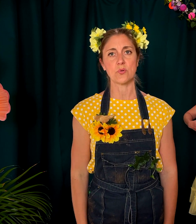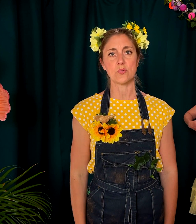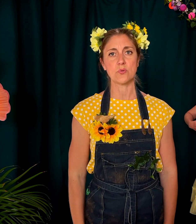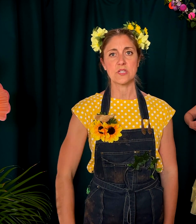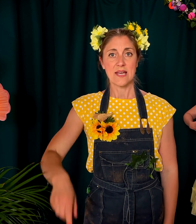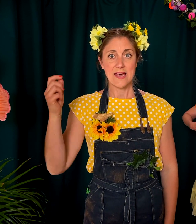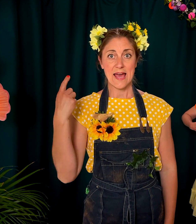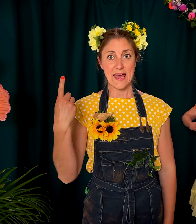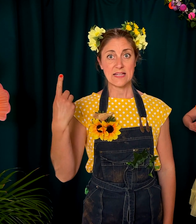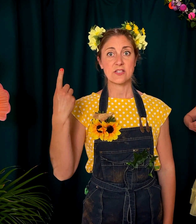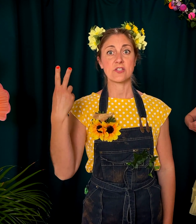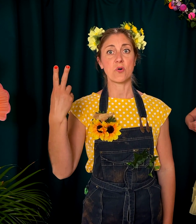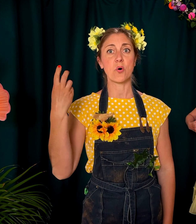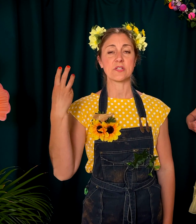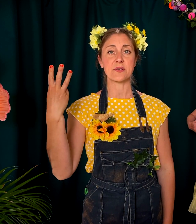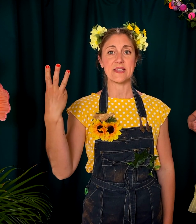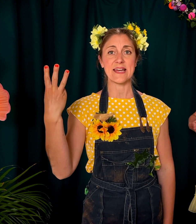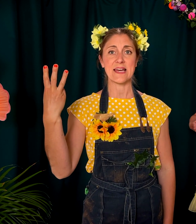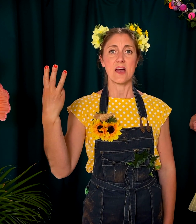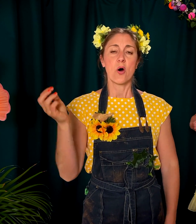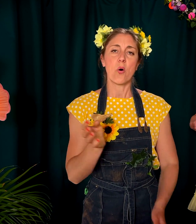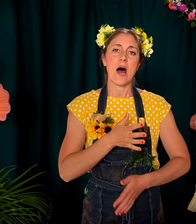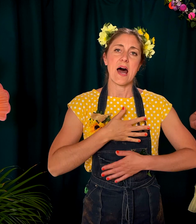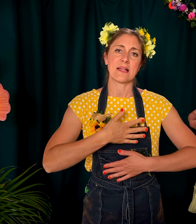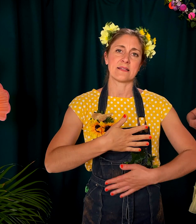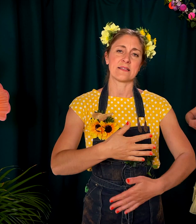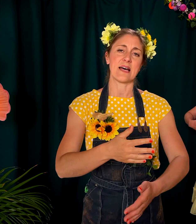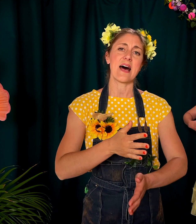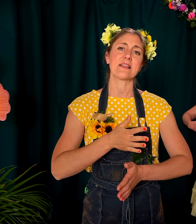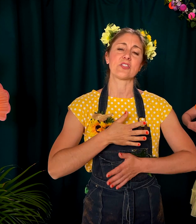ut. Ett, två, tre och andas